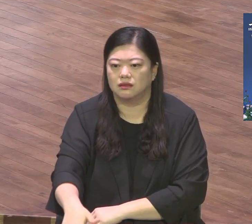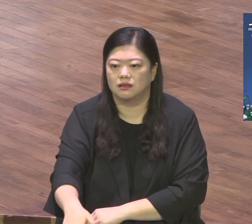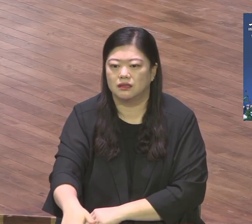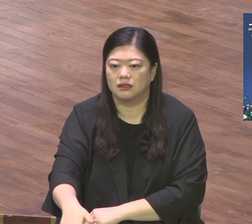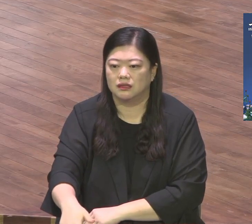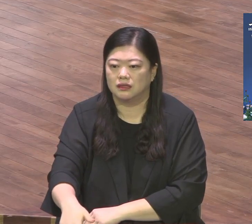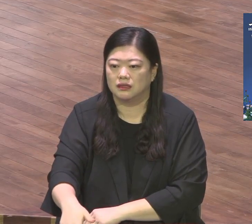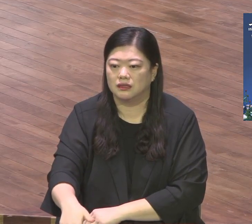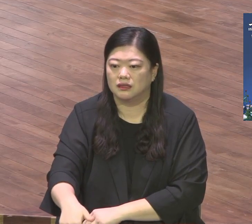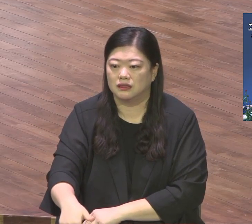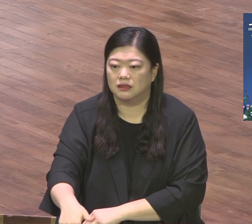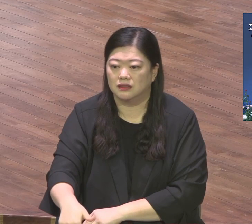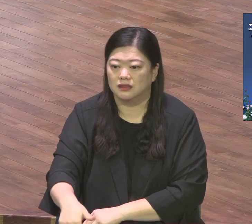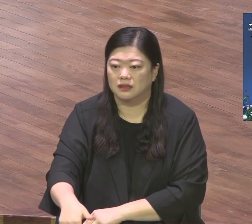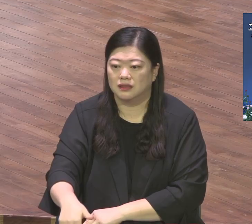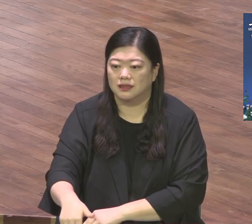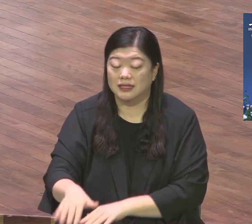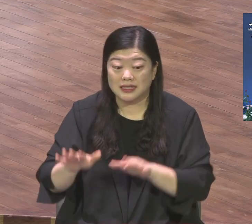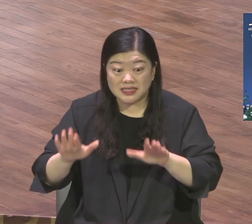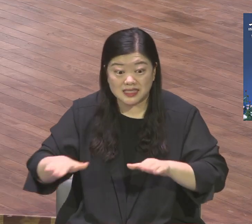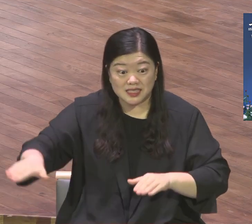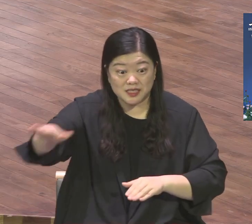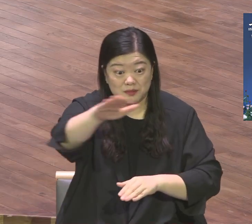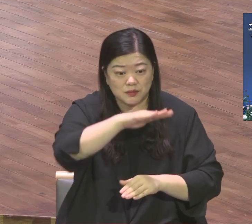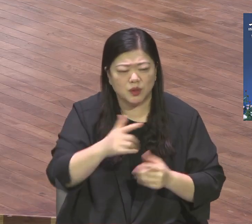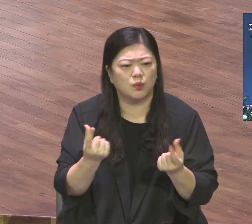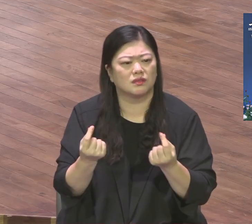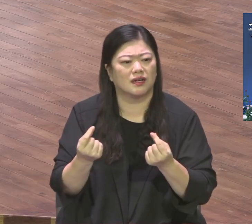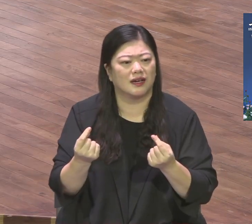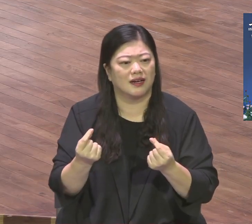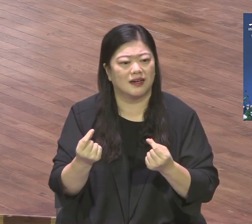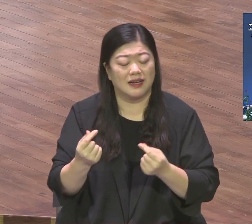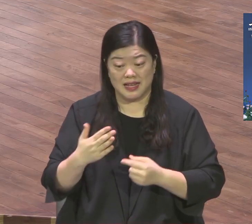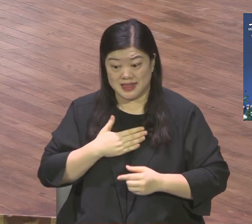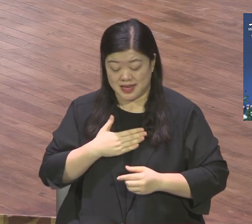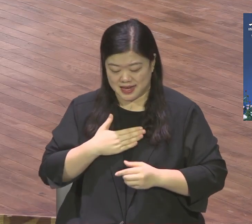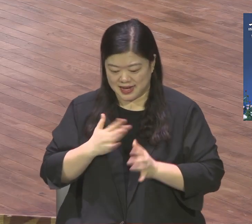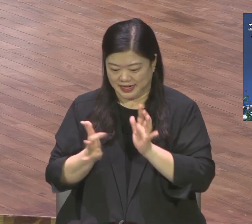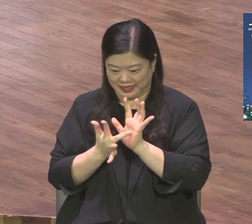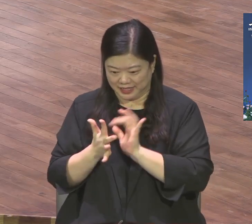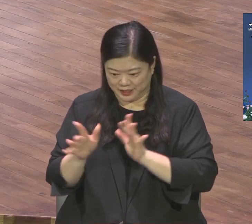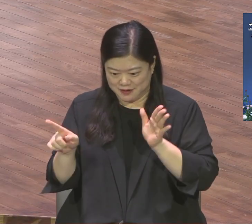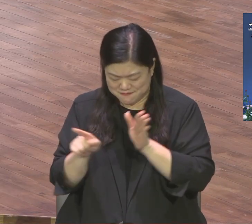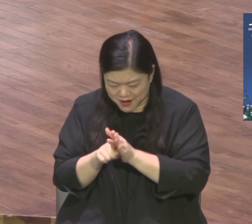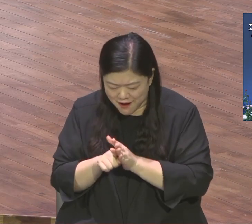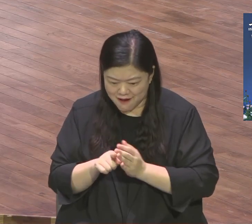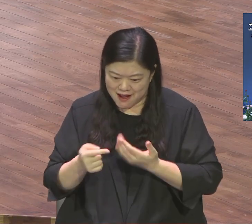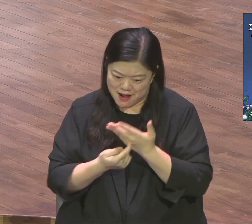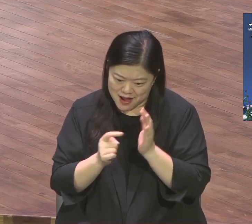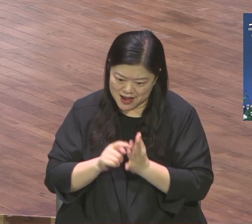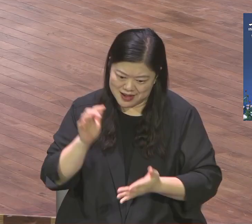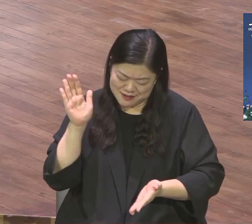그래서 우리가요, 지금 우리 1세대들이 이 교회도 마찬가지요. 저부터 시작해서